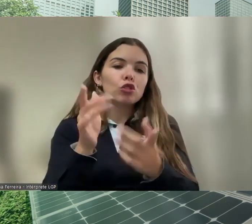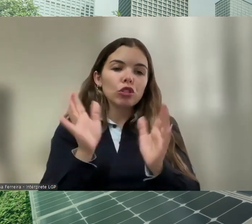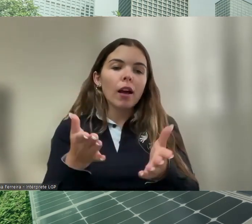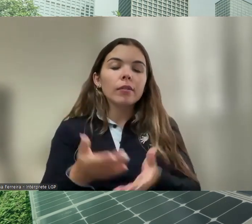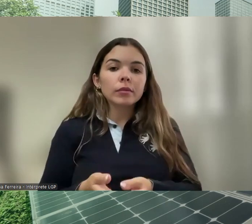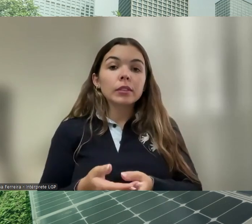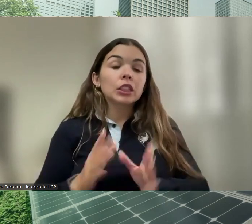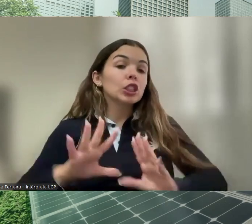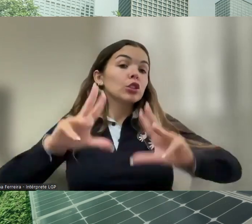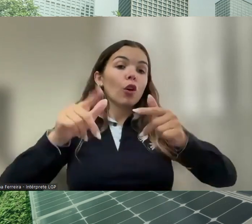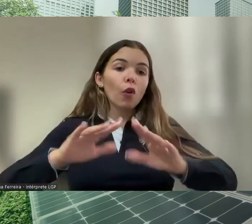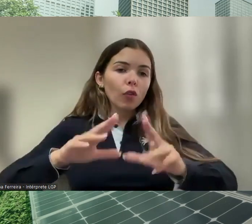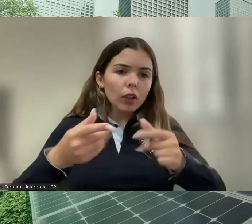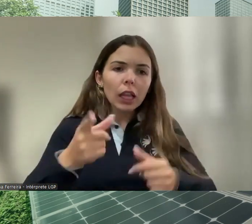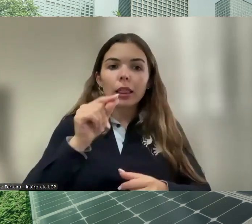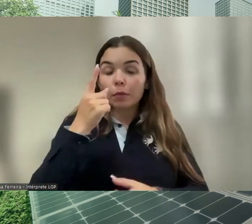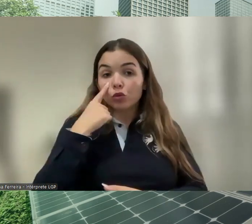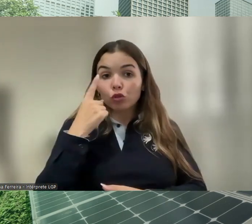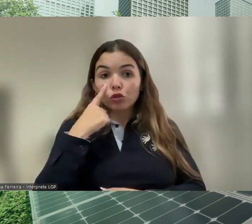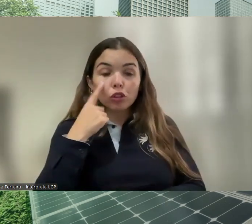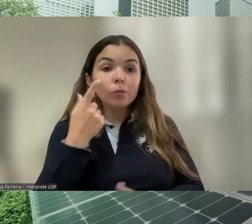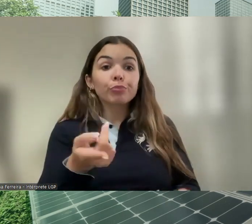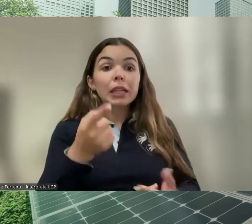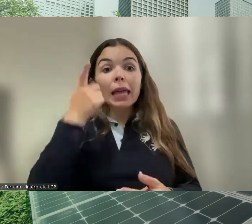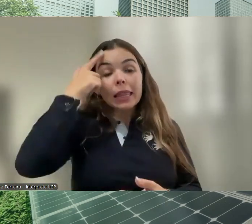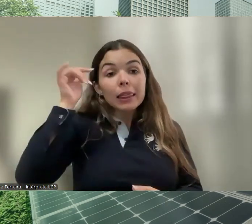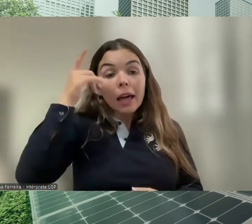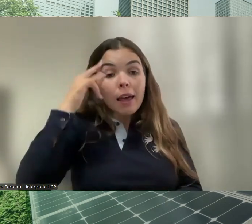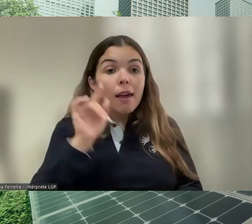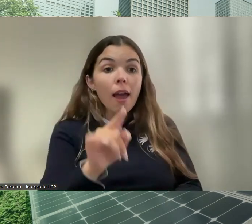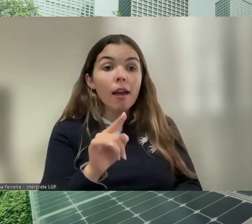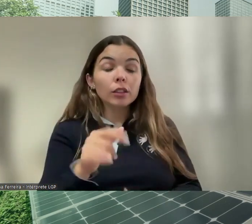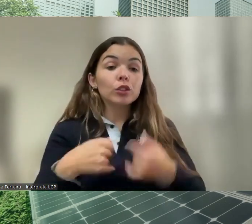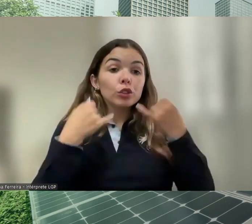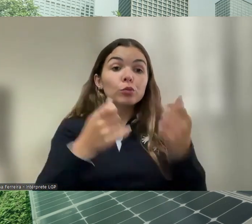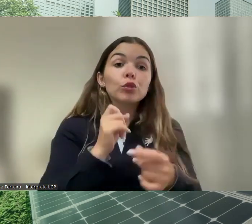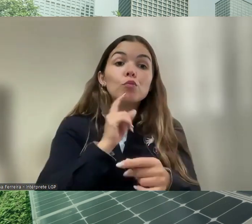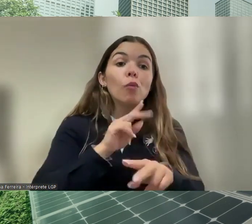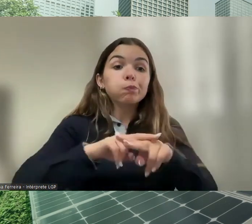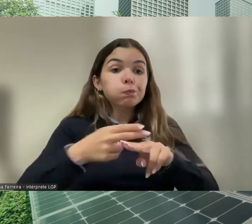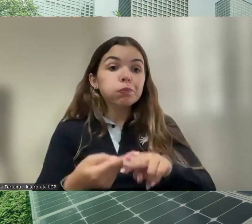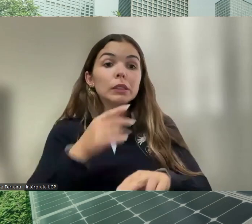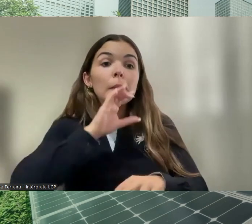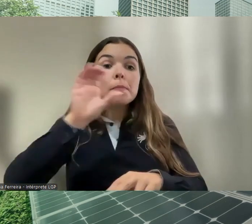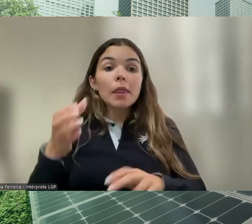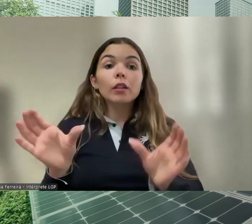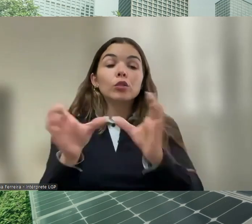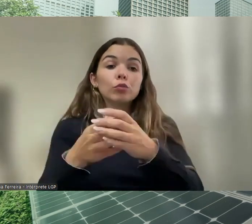têm desenvolvido e testado algumas destas ideias que podem depois ser replicadas por outros países e